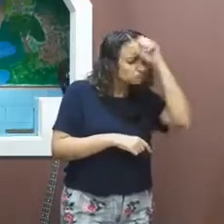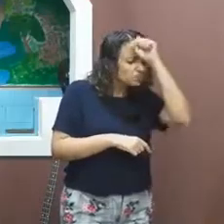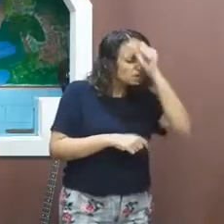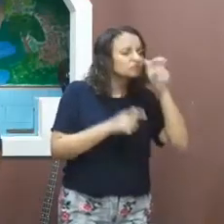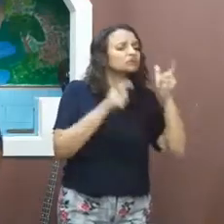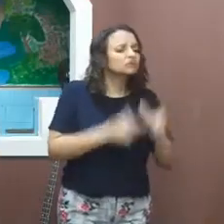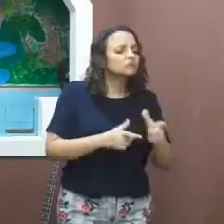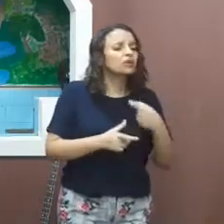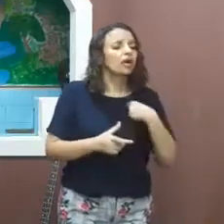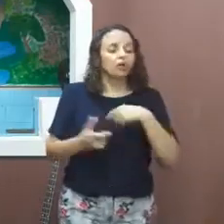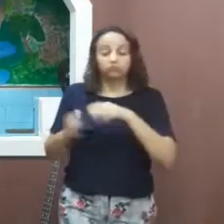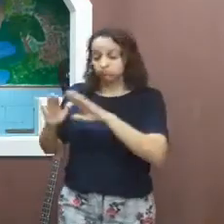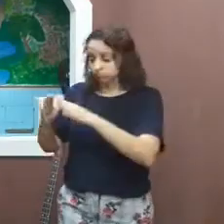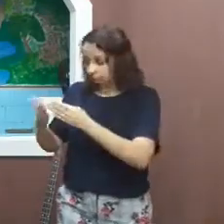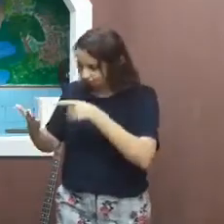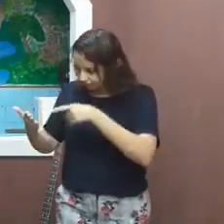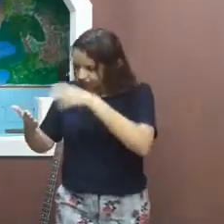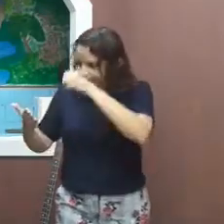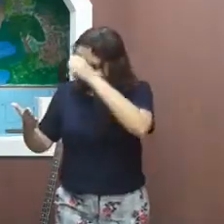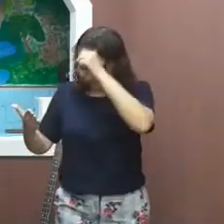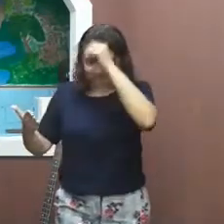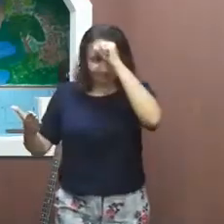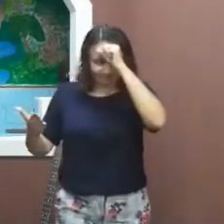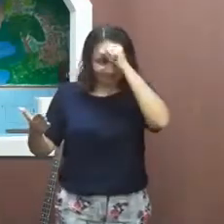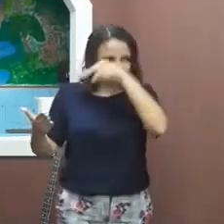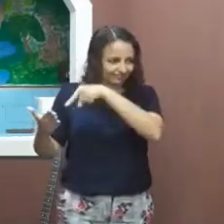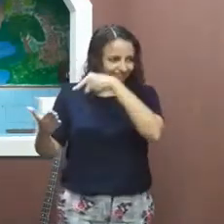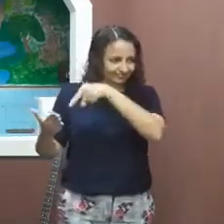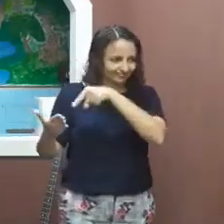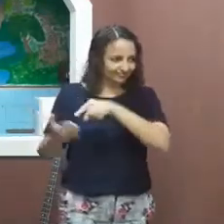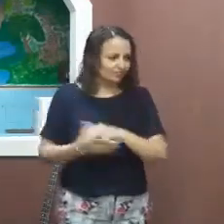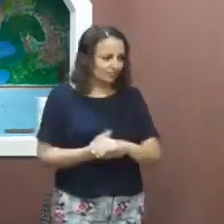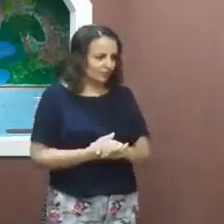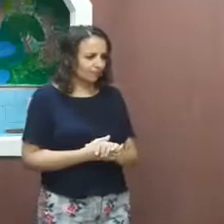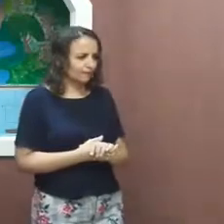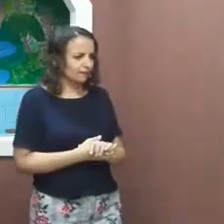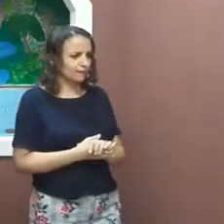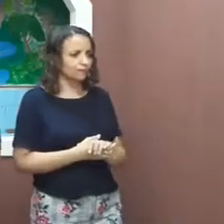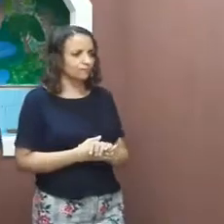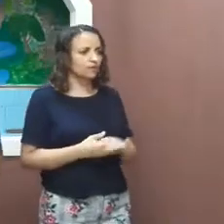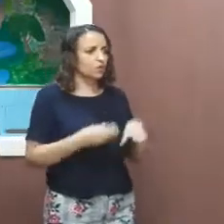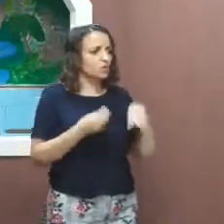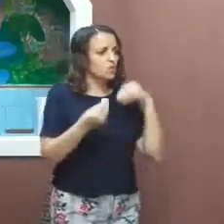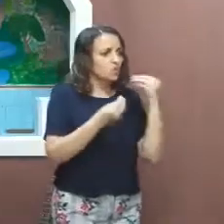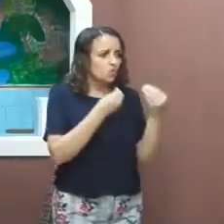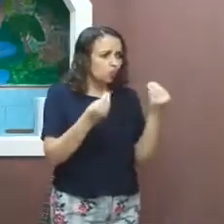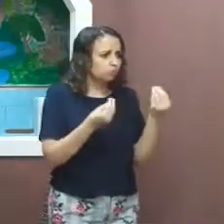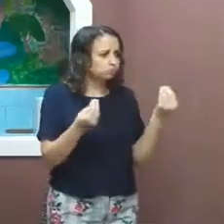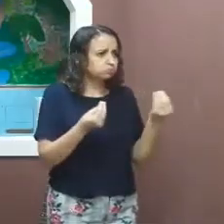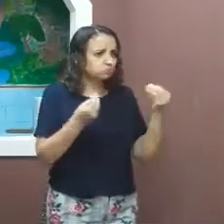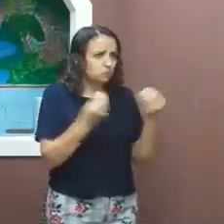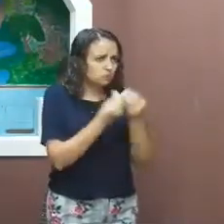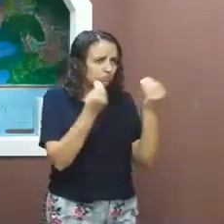Na palavra de Deus. Nossa pastor, que gênio. O gênio Jesus.